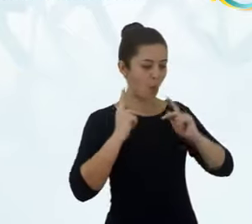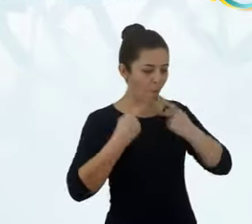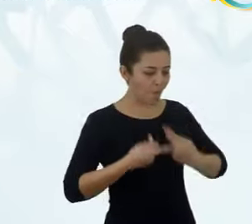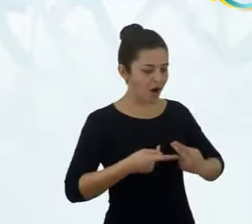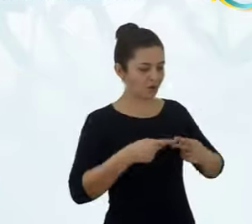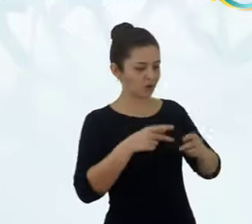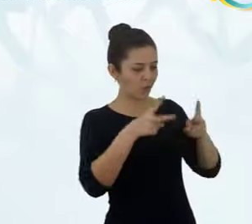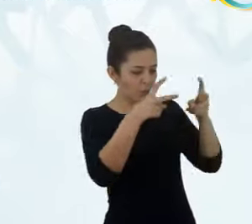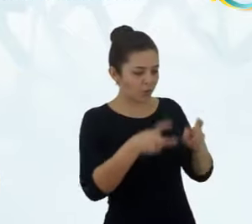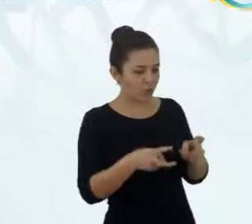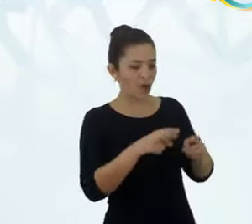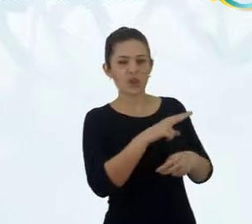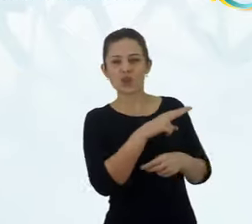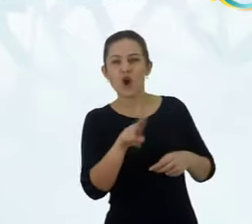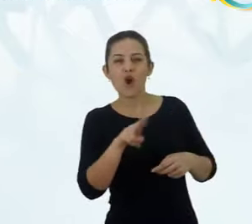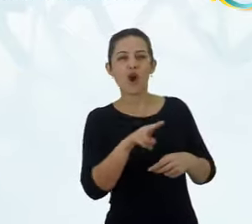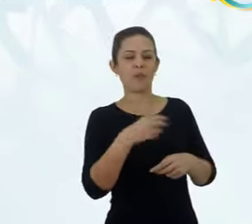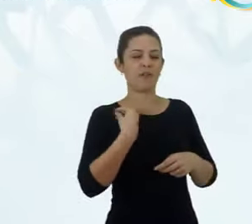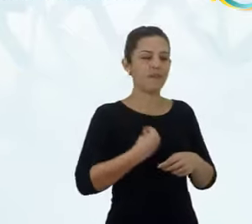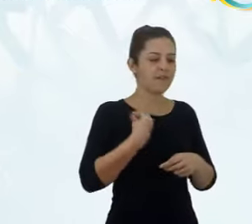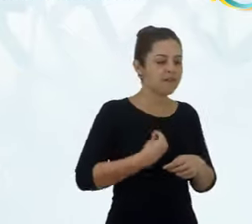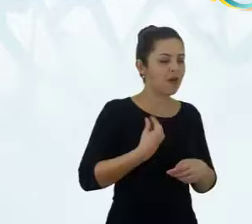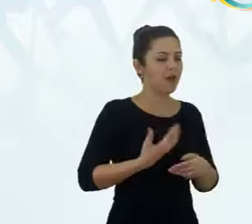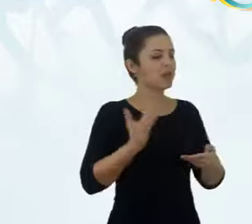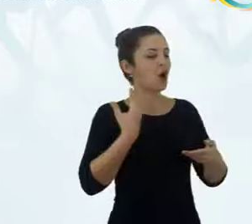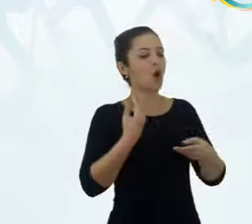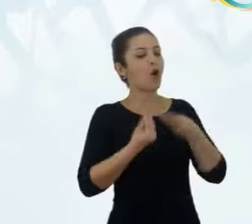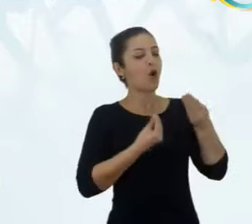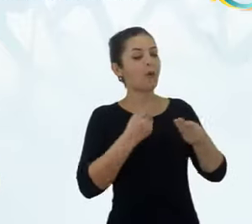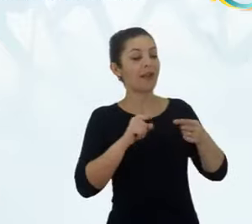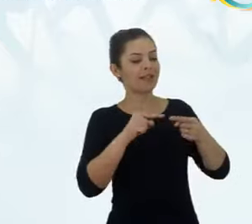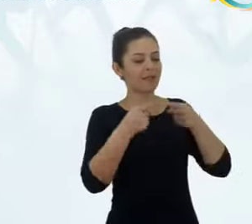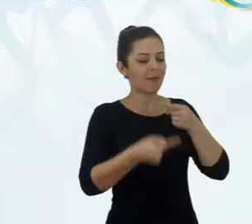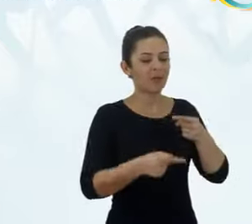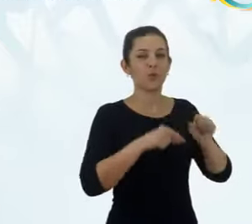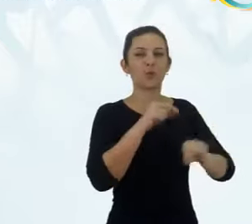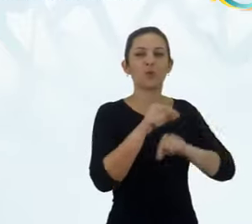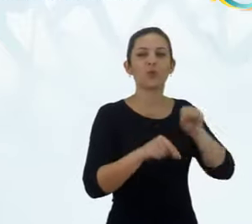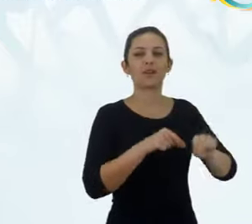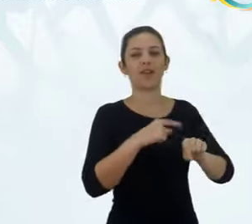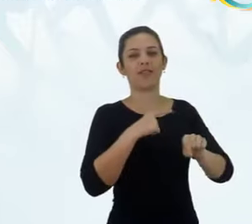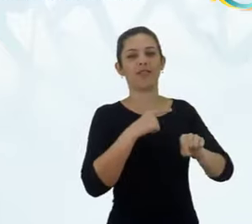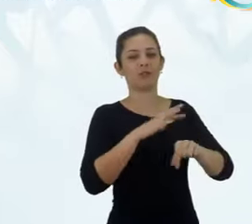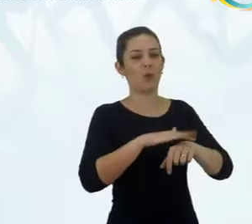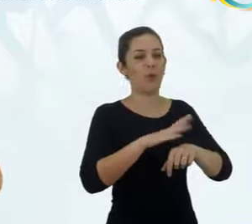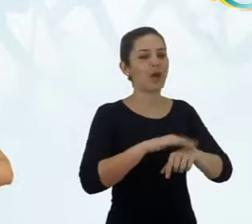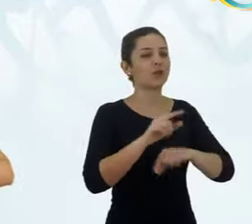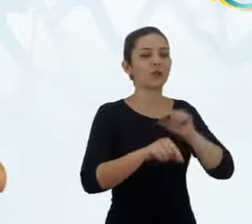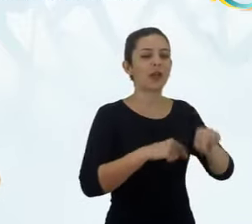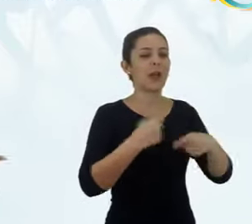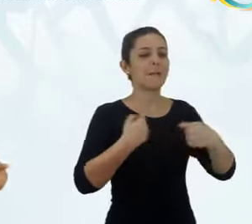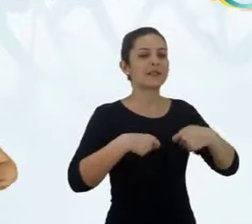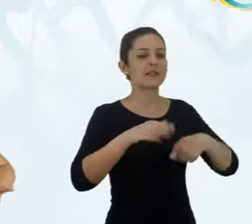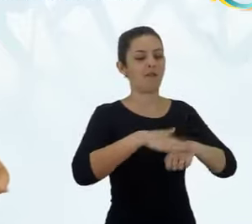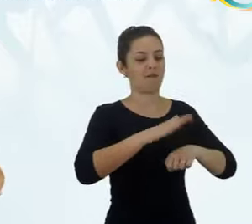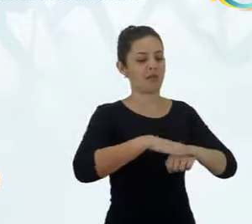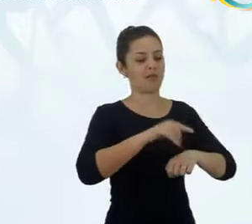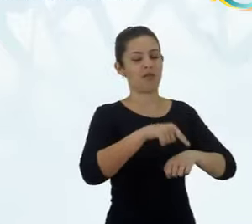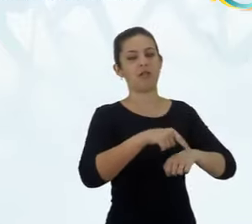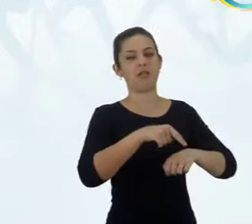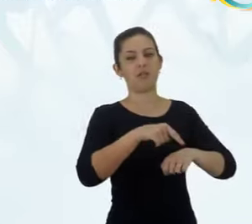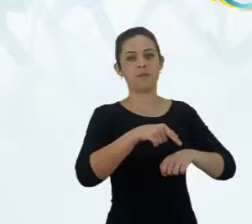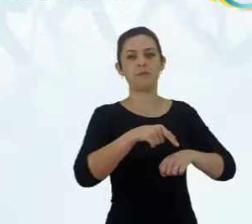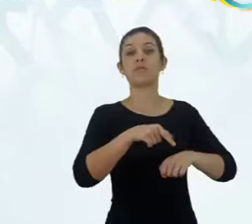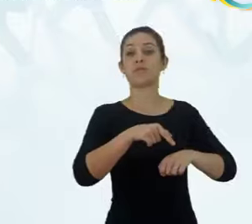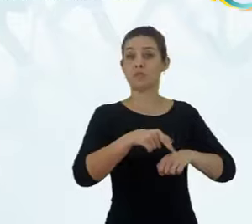ali estava. Qual era o nome dele, quem ele era, para assim depois ele olhar o que aquela pessoa tinha e o que precisava ser feito.